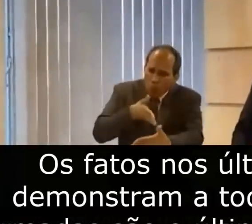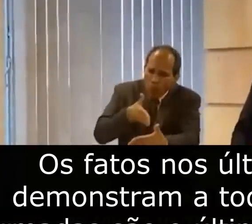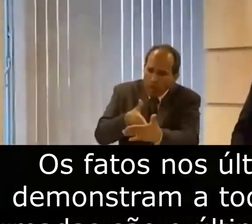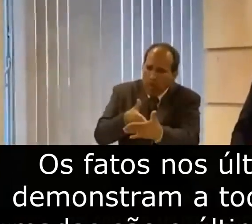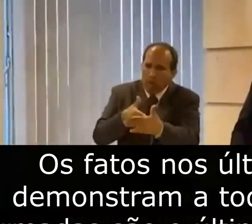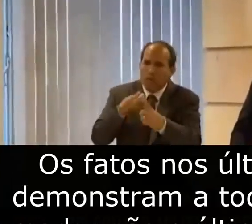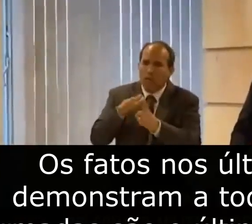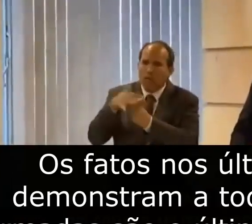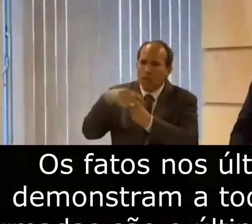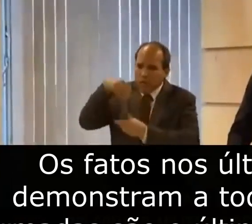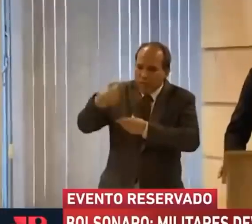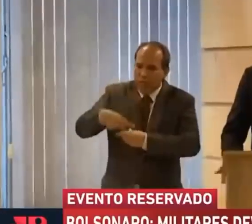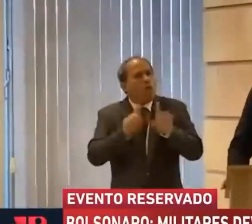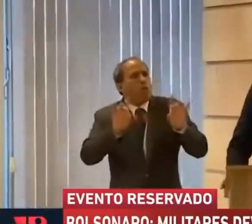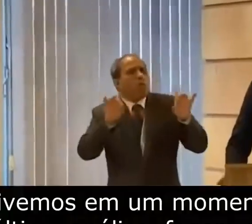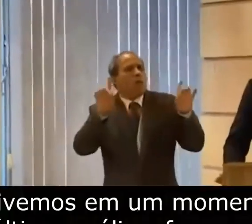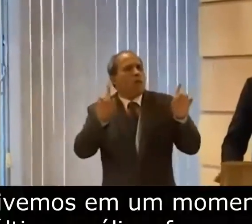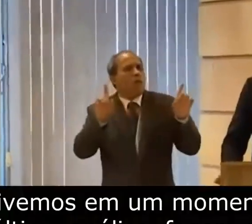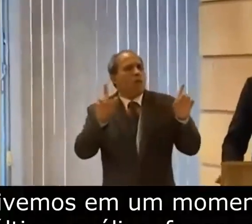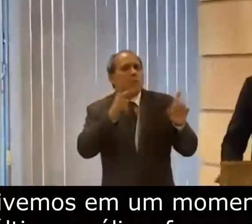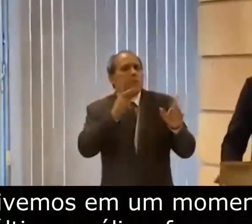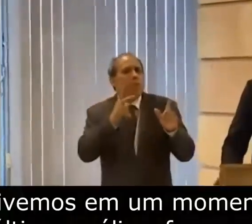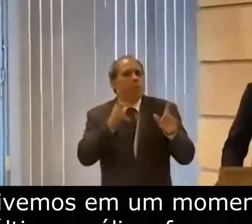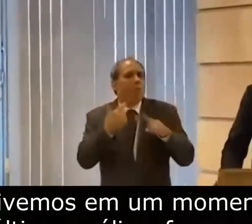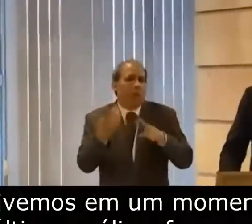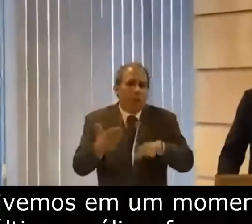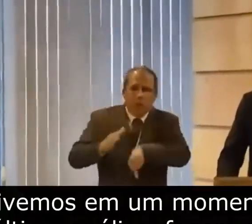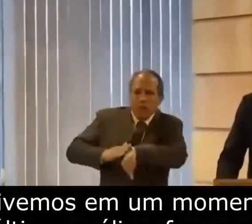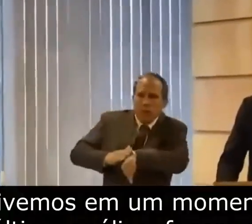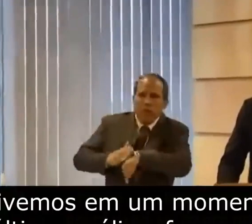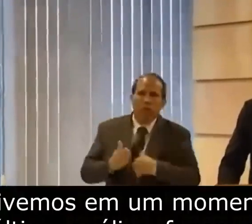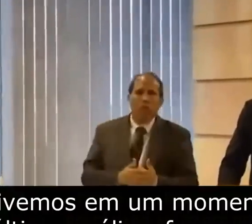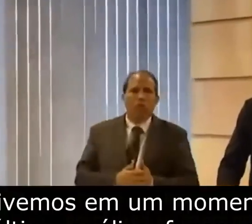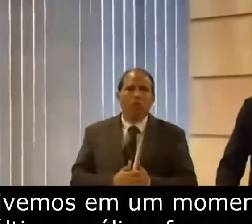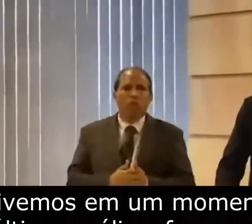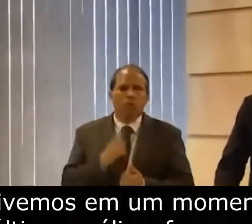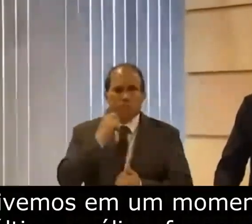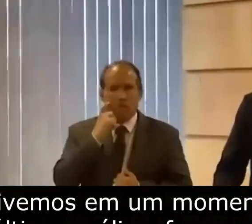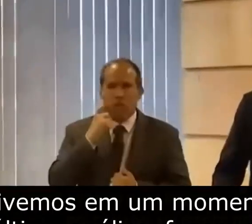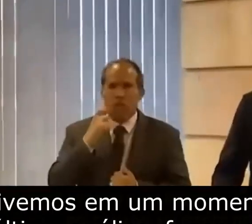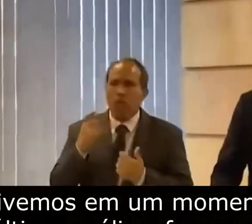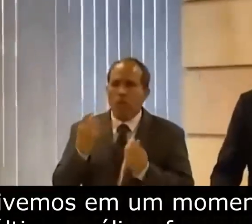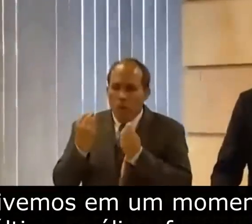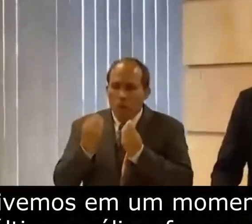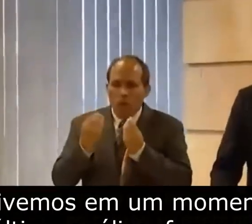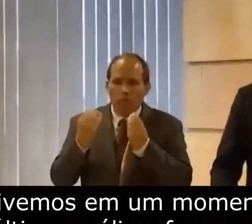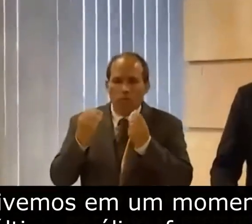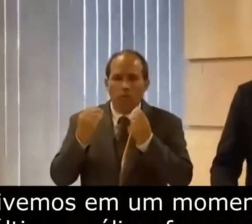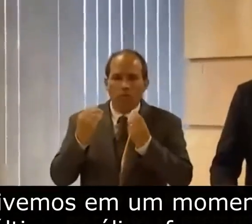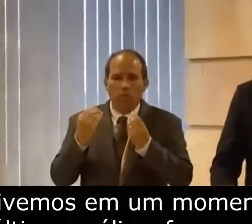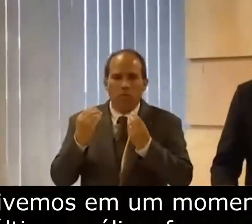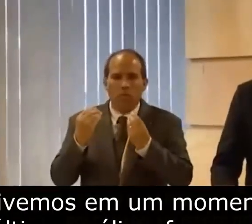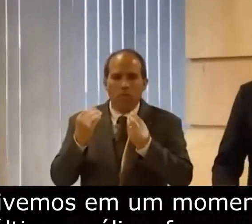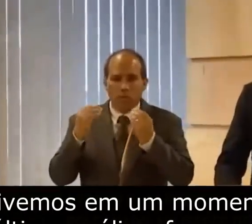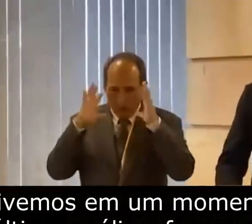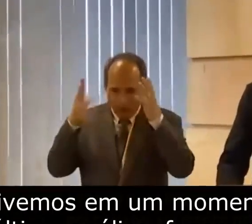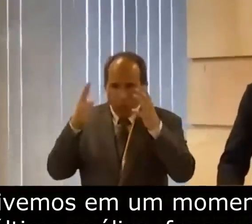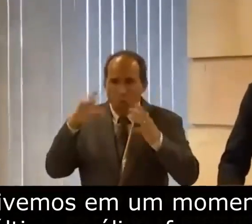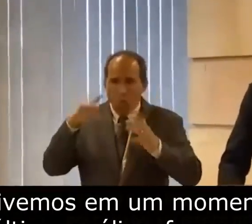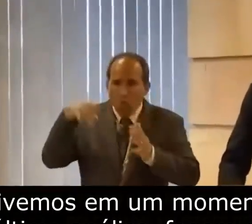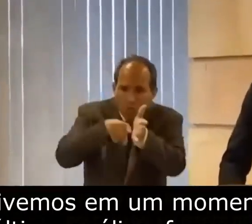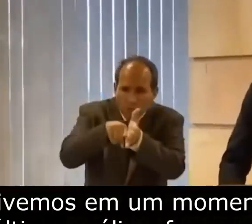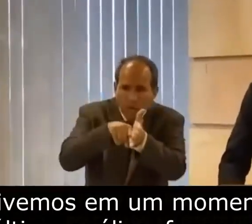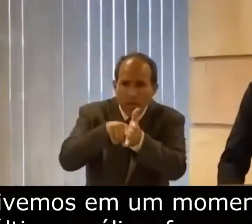para o socialismo no Brasil. Vivemos um momento onde as decisões, em última